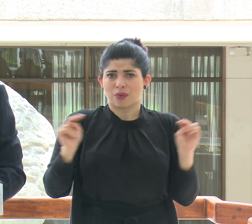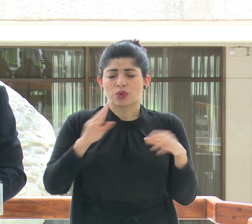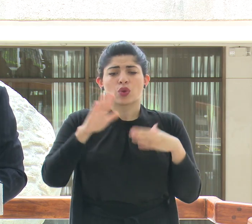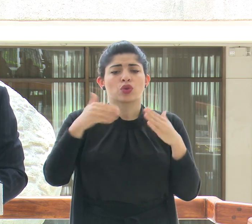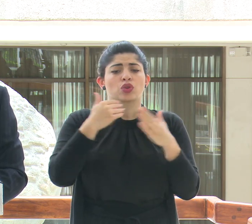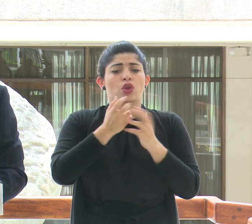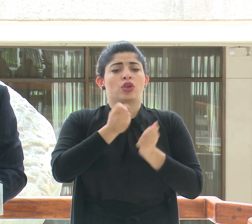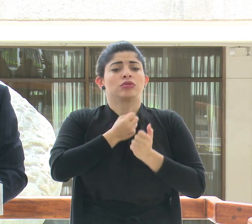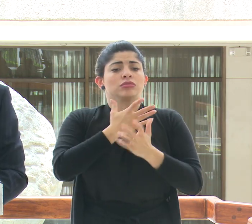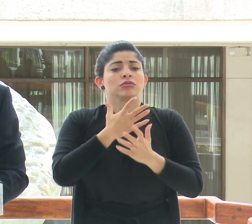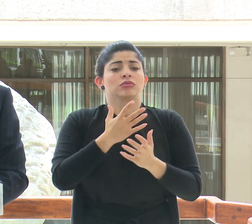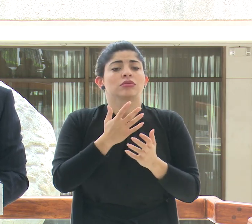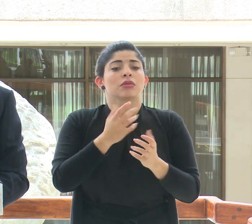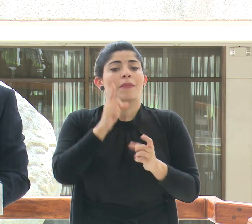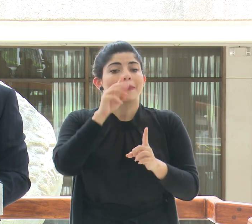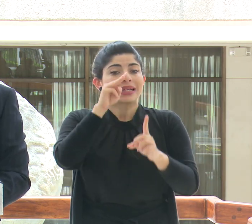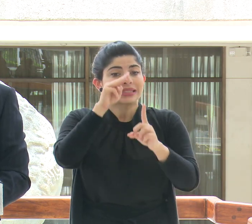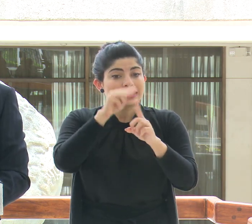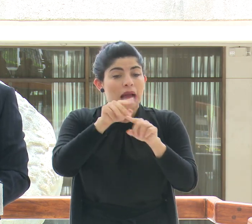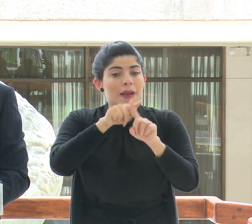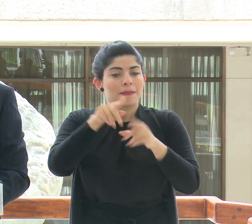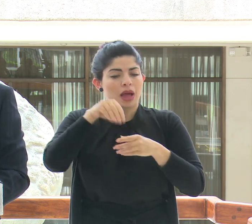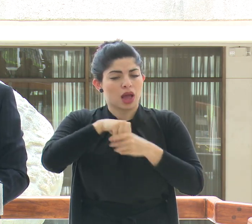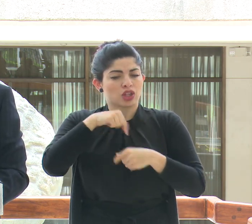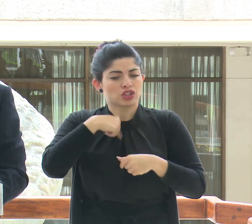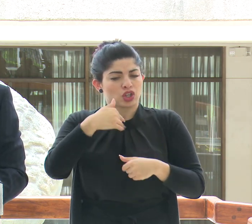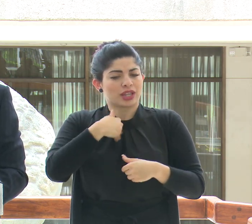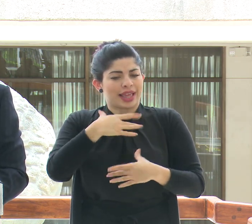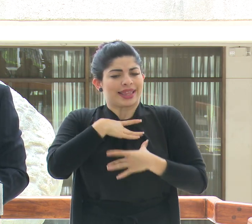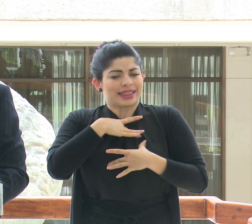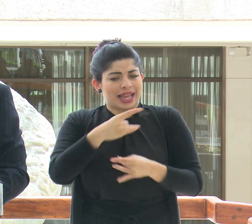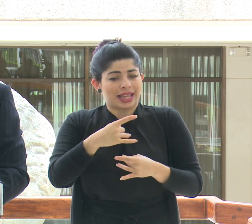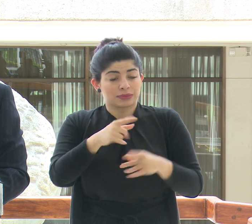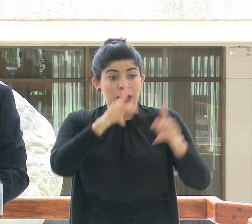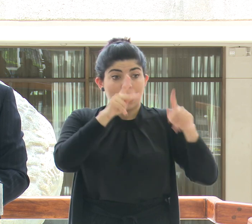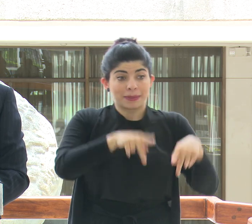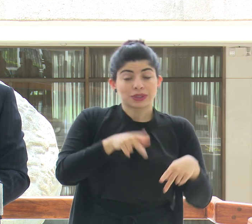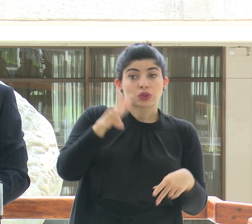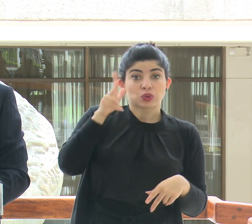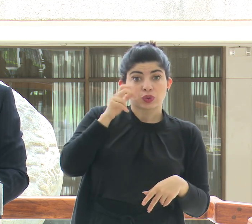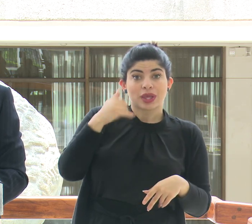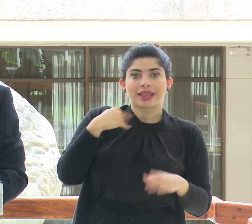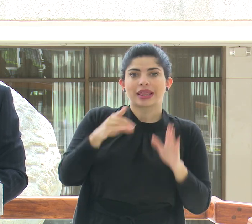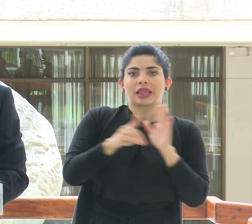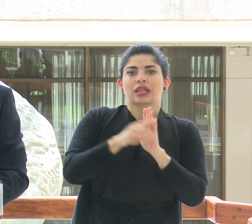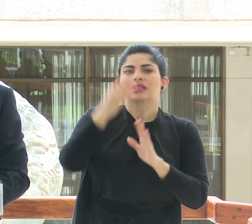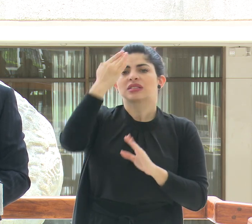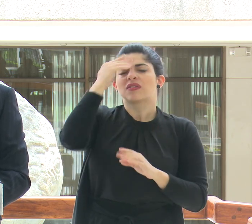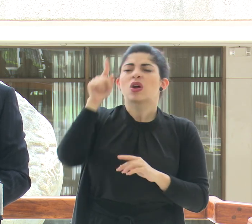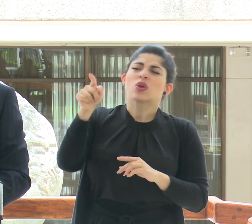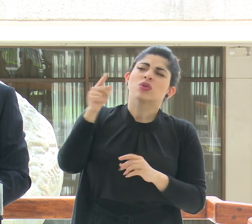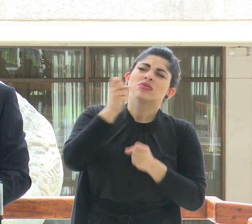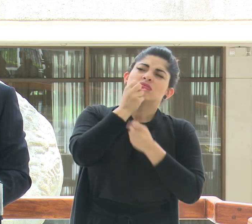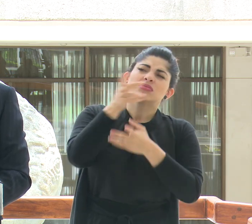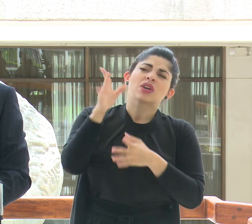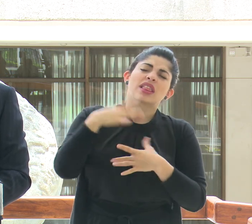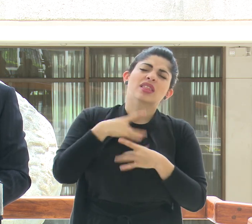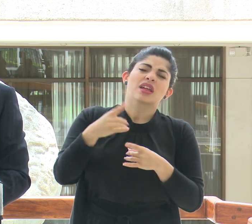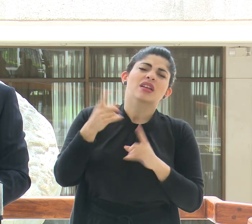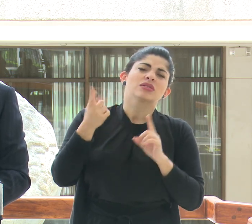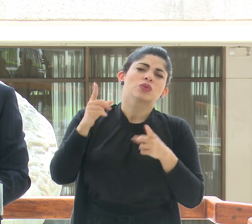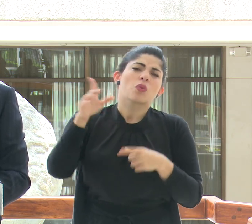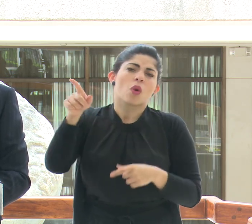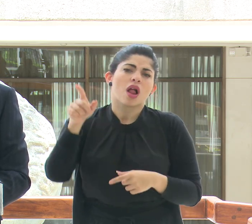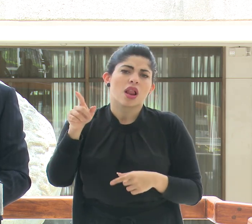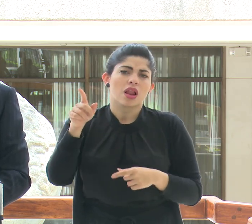emitimos un mensaje con algún interés. Pero también quien escucha, tiene derecho a saber cuál es el interés de